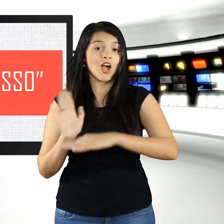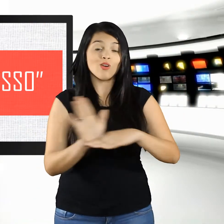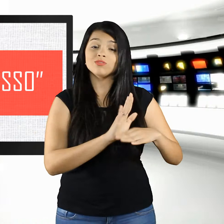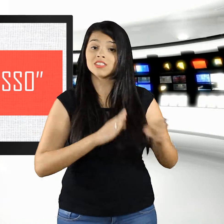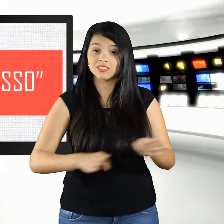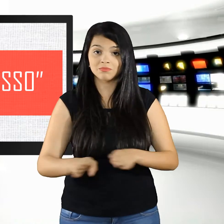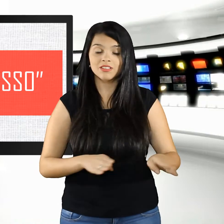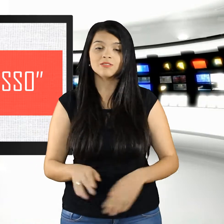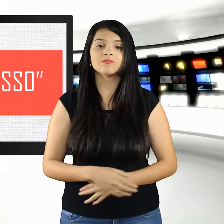Segundo Antônio José Ferreira,